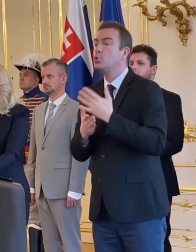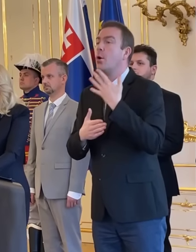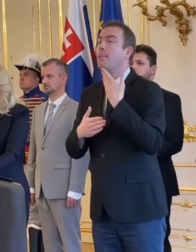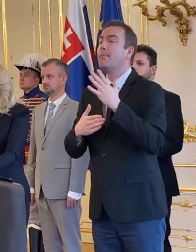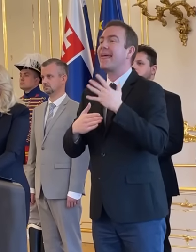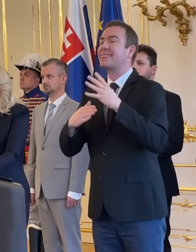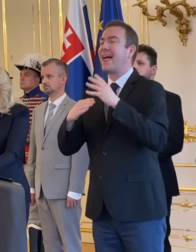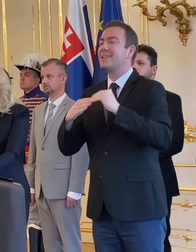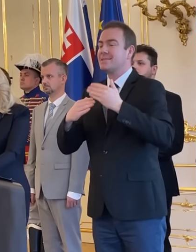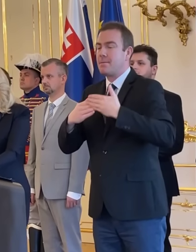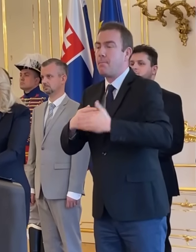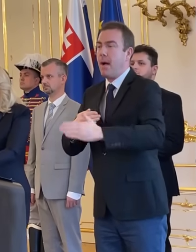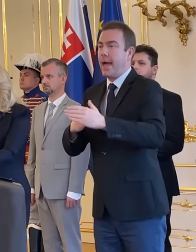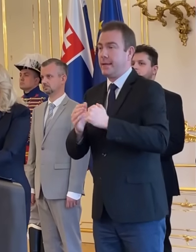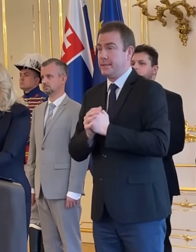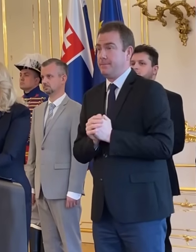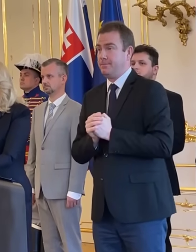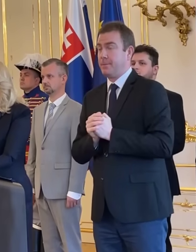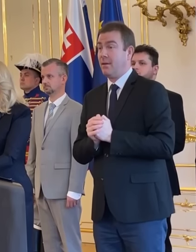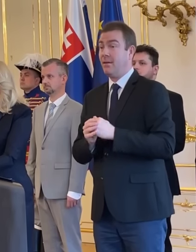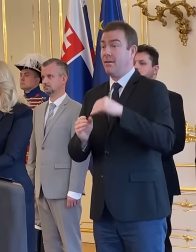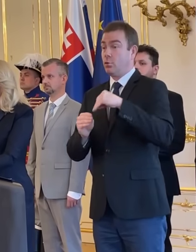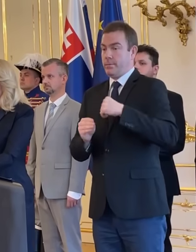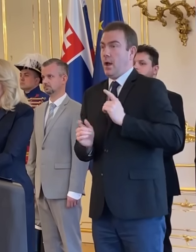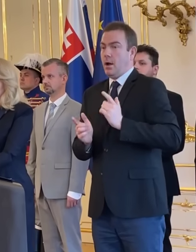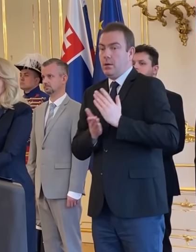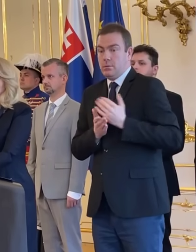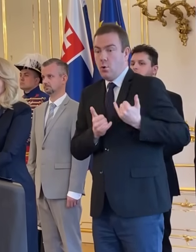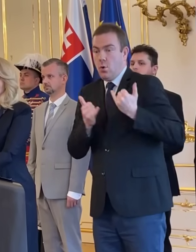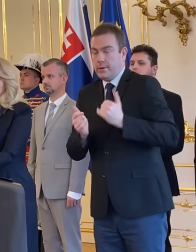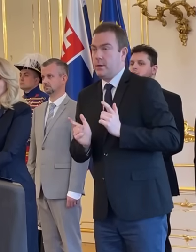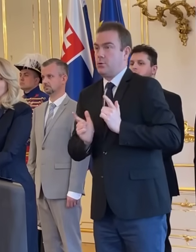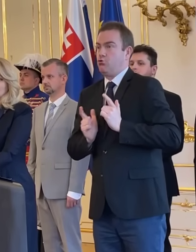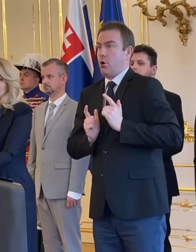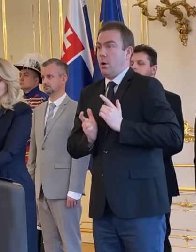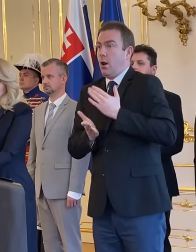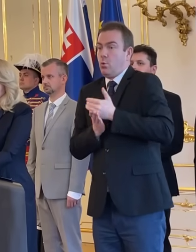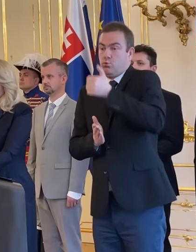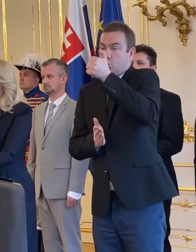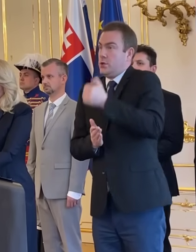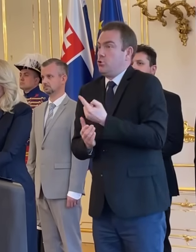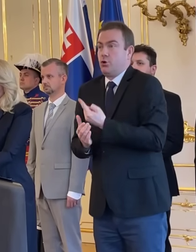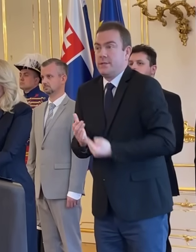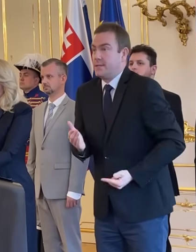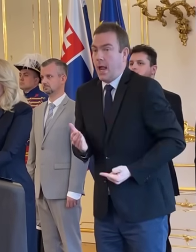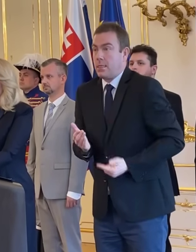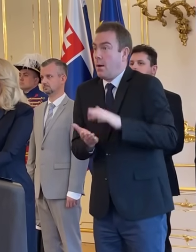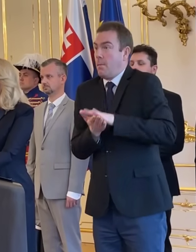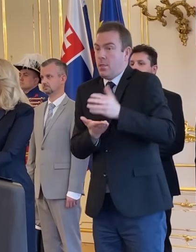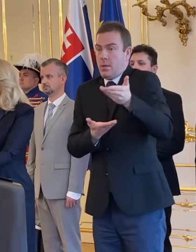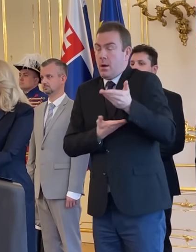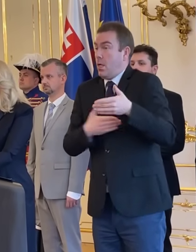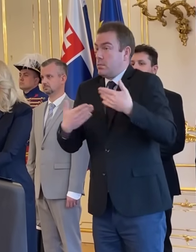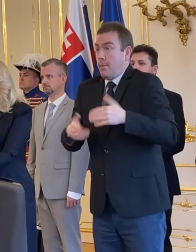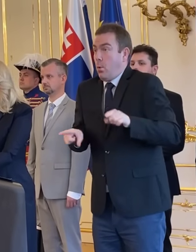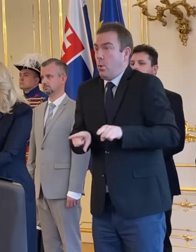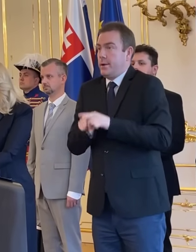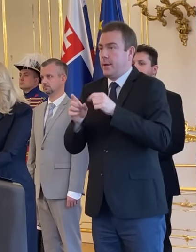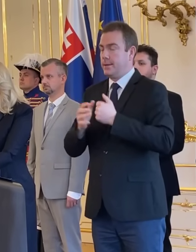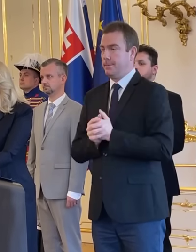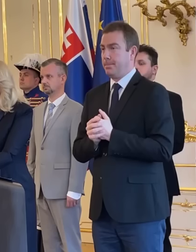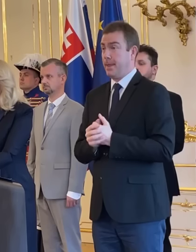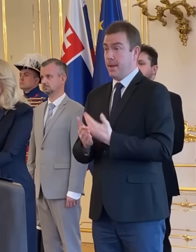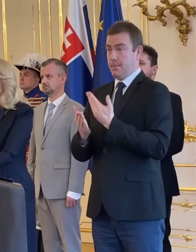marca a navyše čakaním na doručenie zákona sme už takmer jeden týždeň stratili. Nevyhnutným